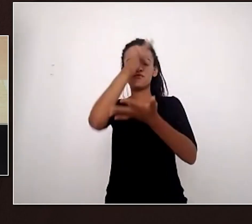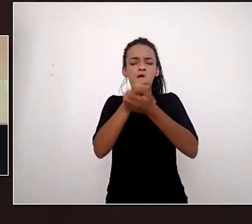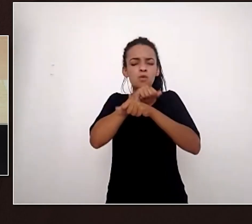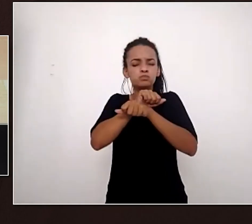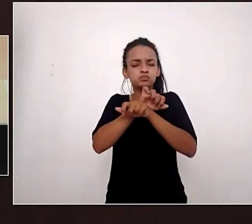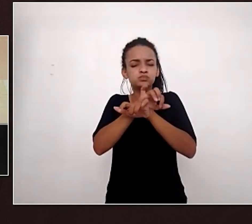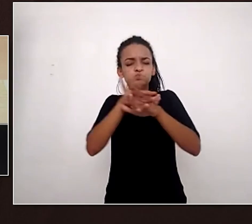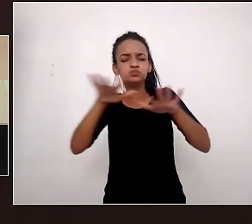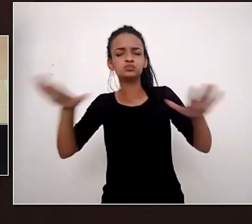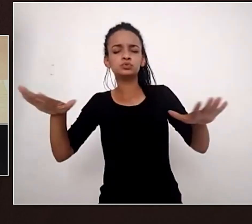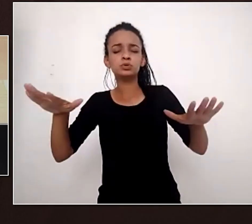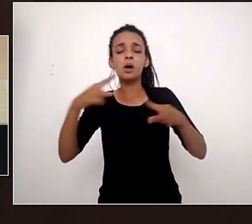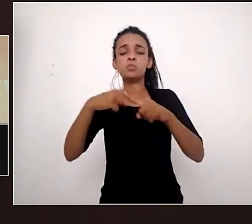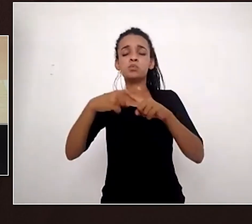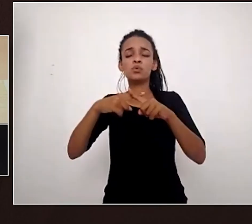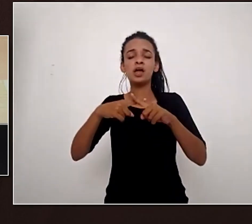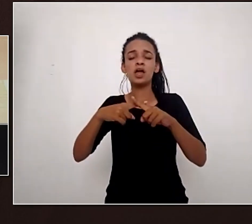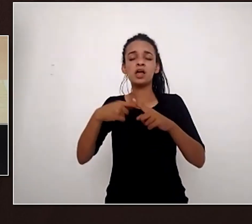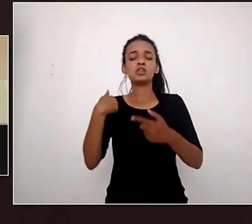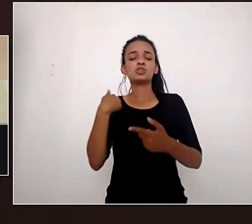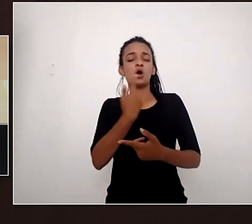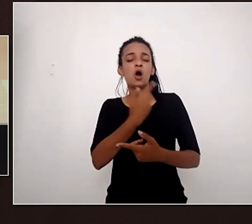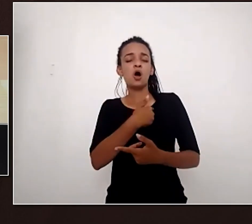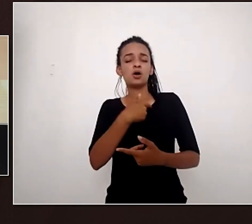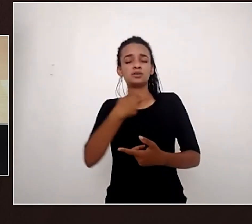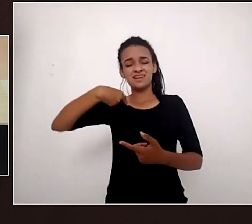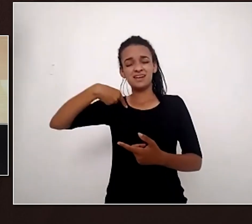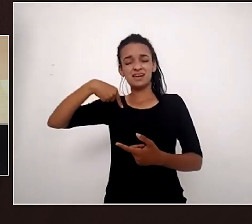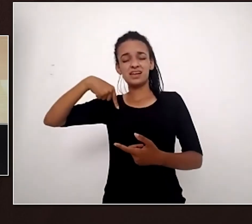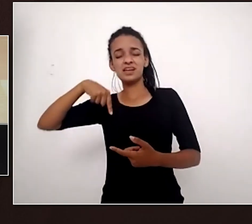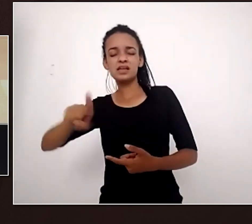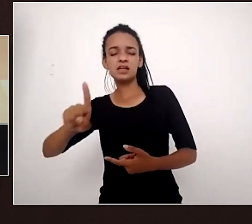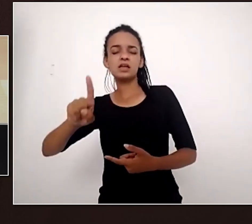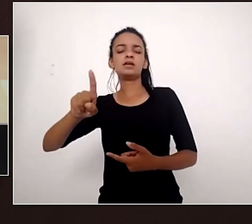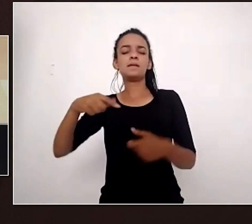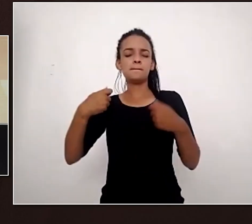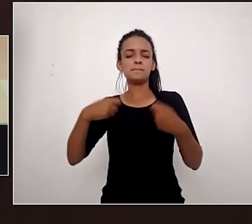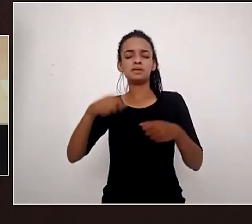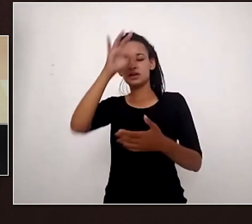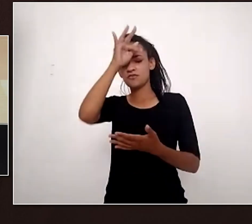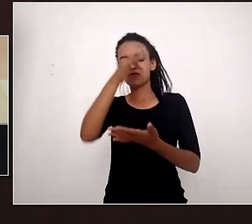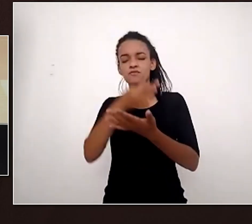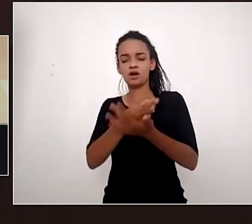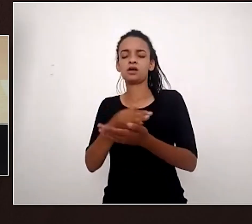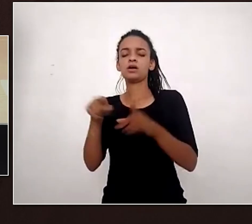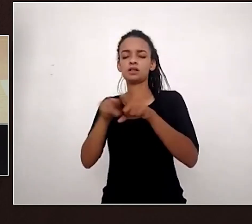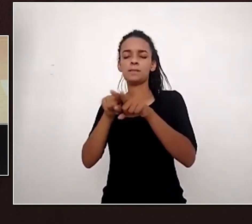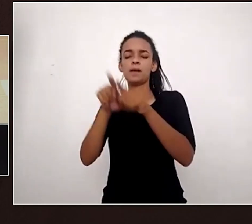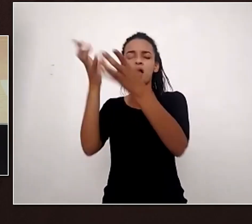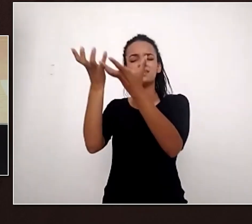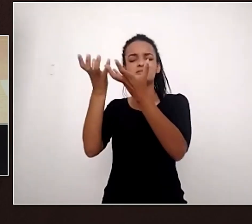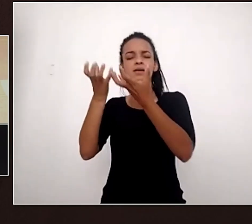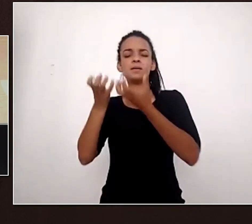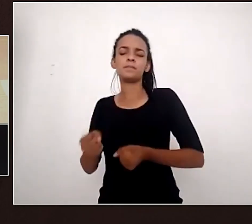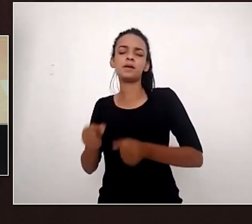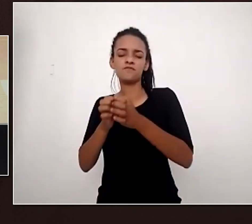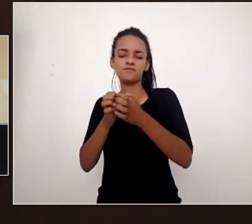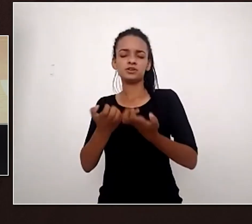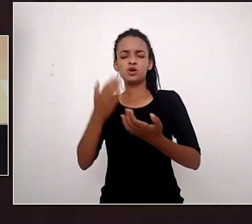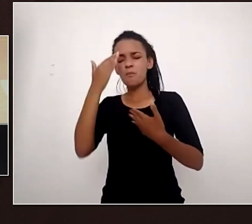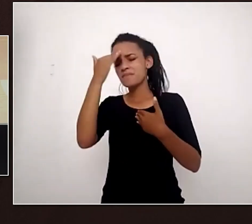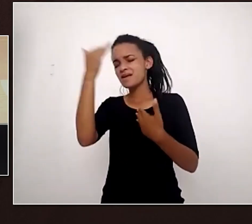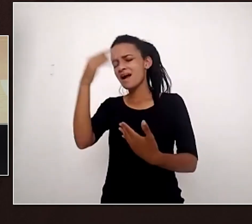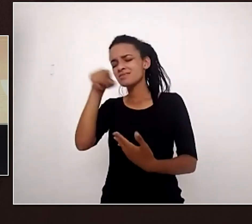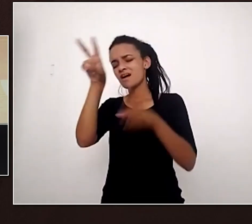para receber a fé. O homem foi criado para receber o evangelho. Senhor Jesus, muito obrigado por essa visão. Senhor, faz de